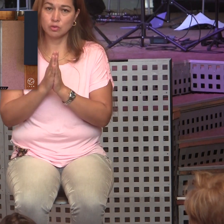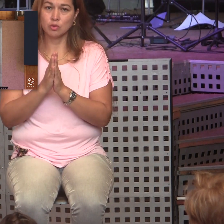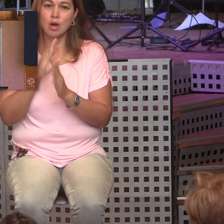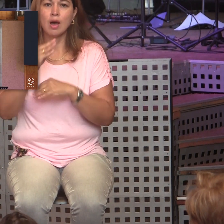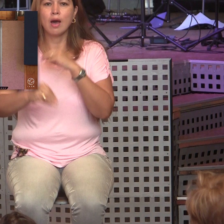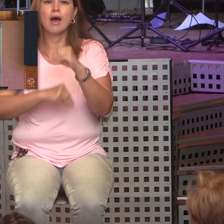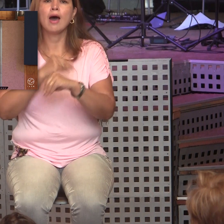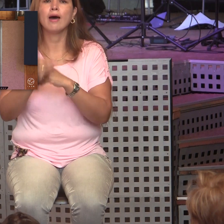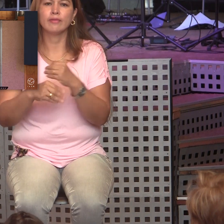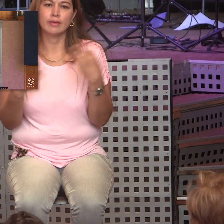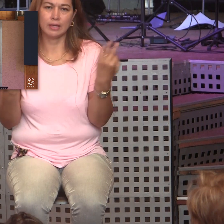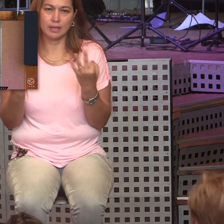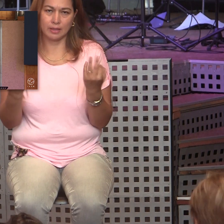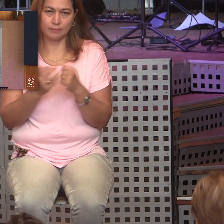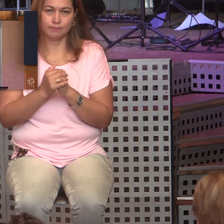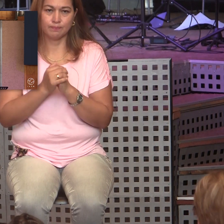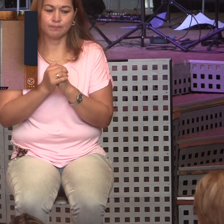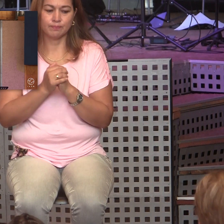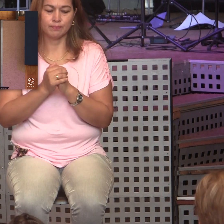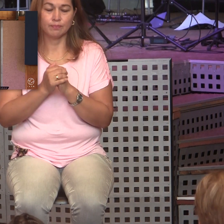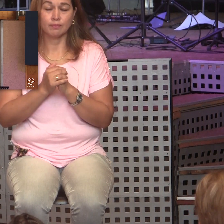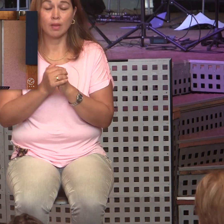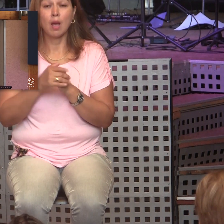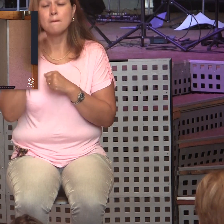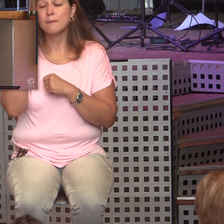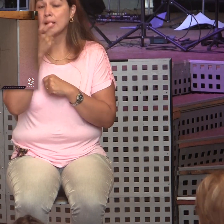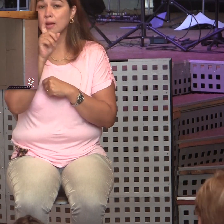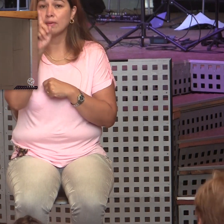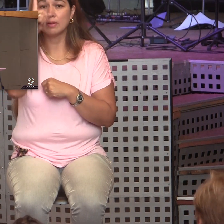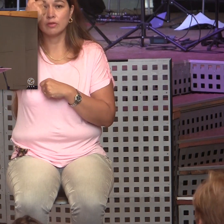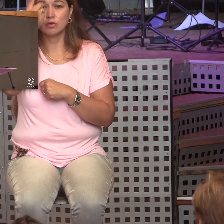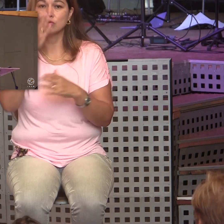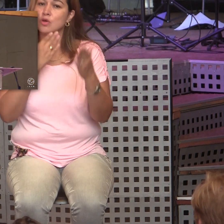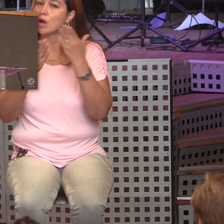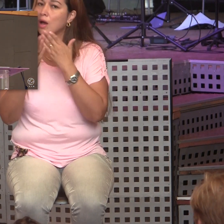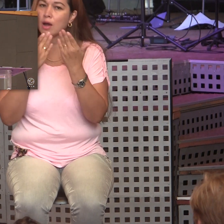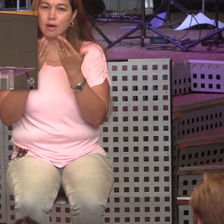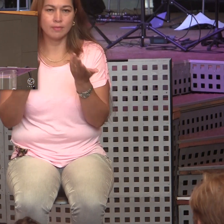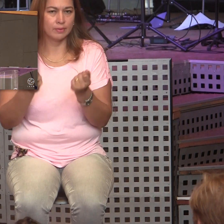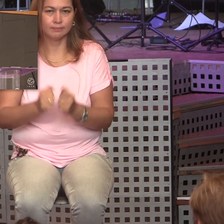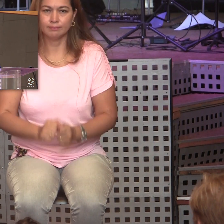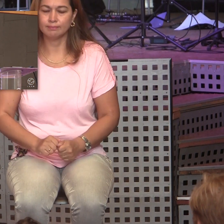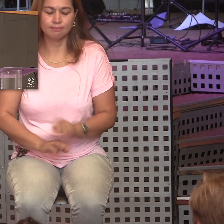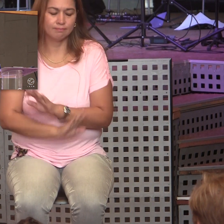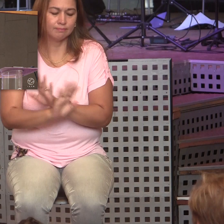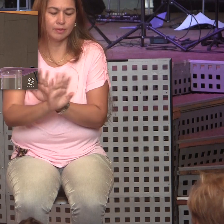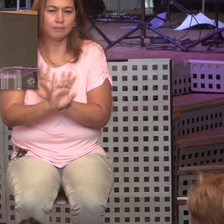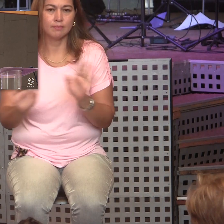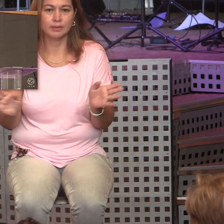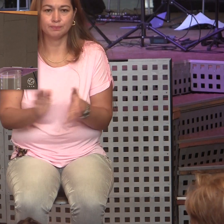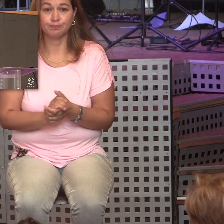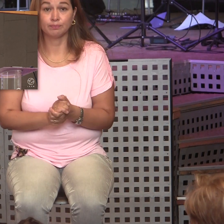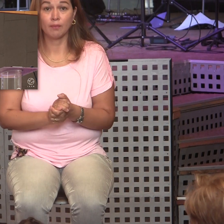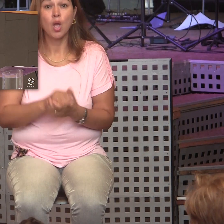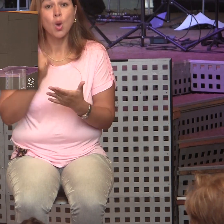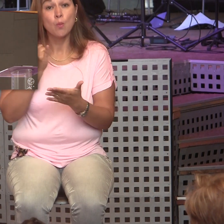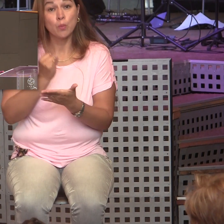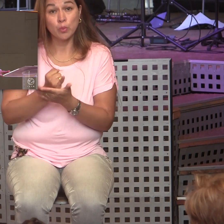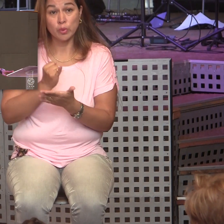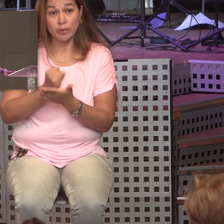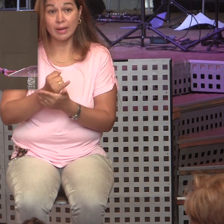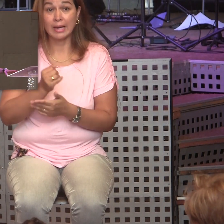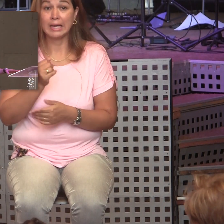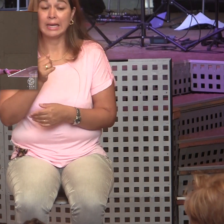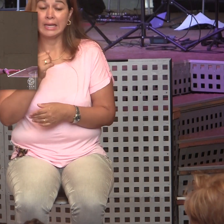palabra de Dios. Es decir, todos nosotros, cuando somos movidos por el Espíritu